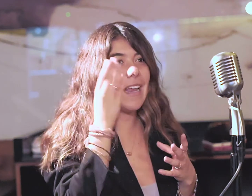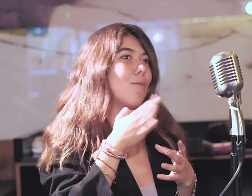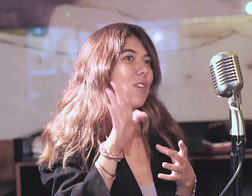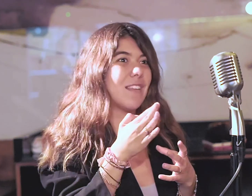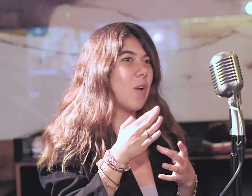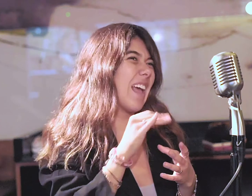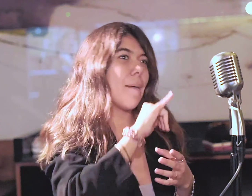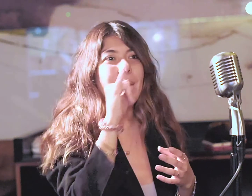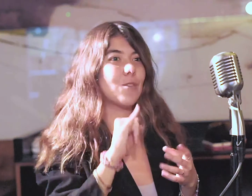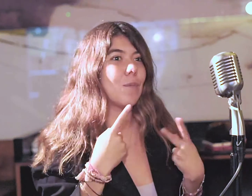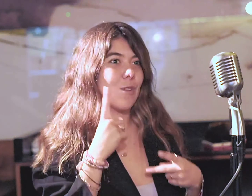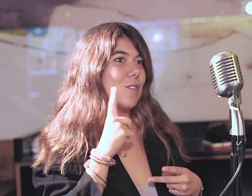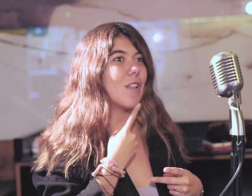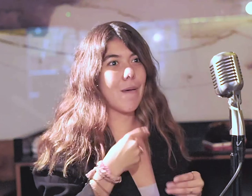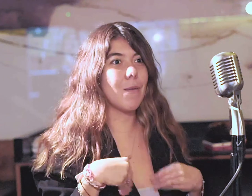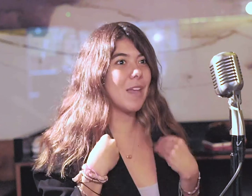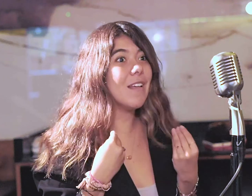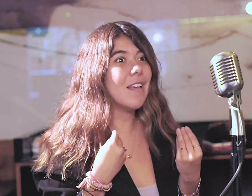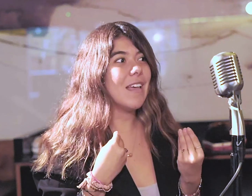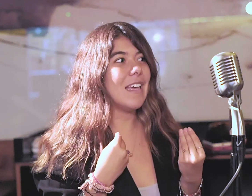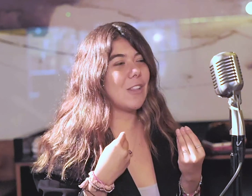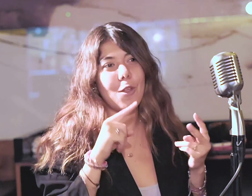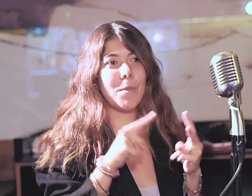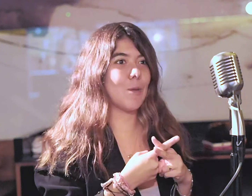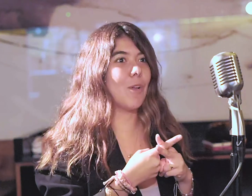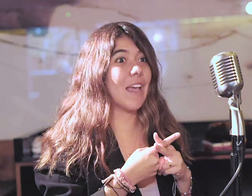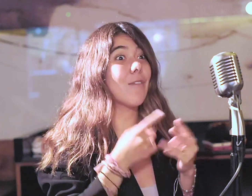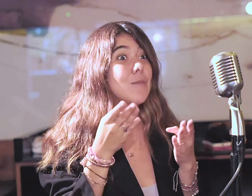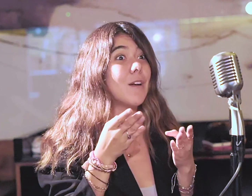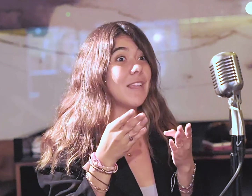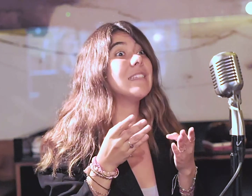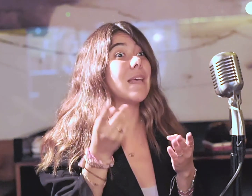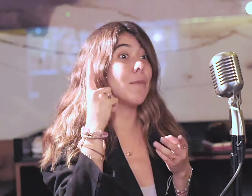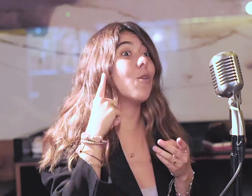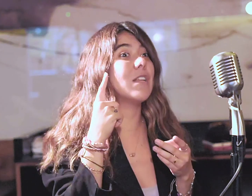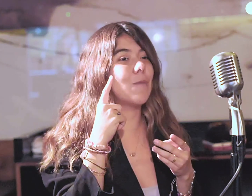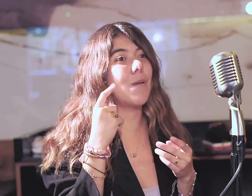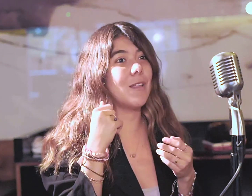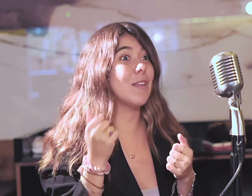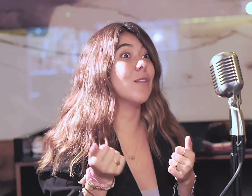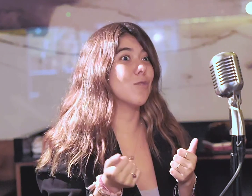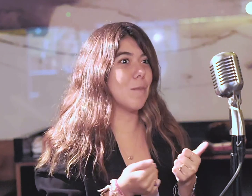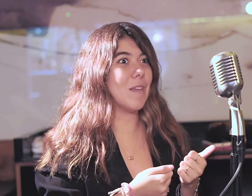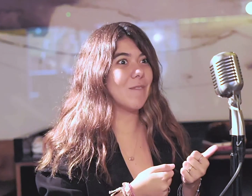pensaría que la música es algo que jamás una persona sorda va a vivir Y todo empezó porque Chris Martin se vio en ese problema de tinnitus